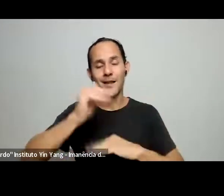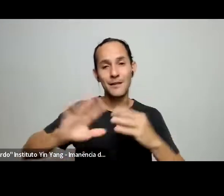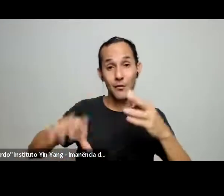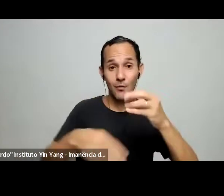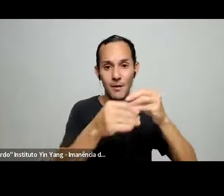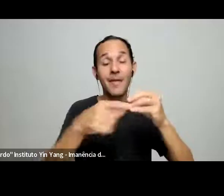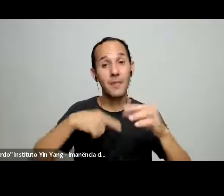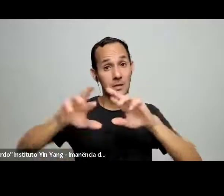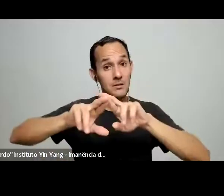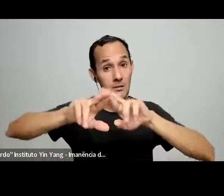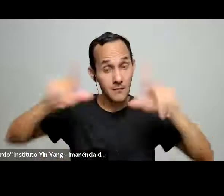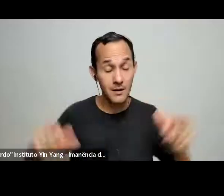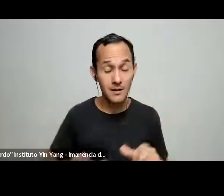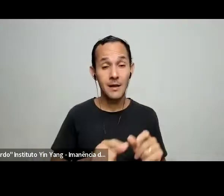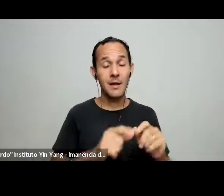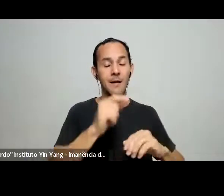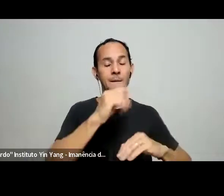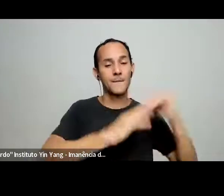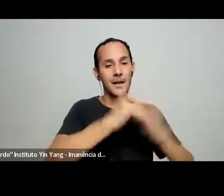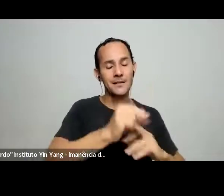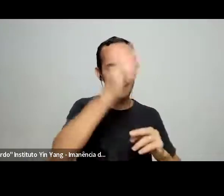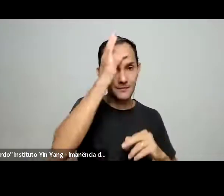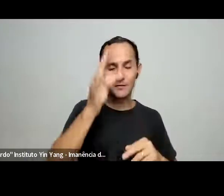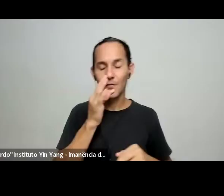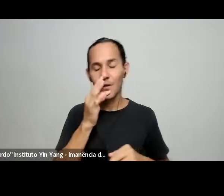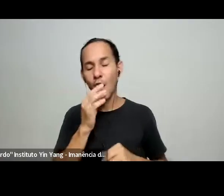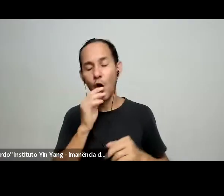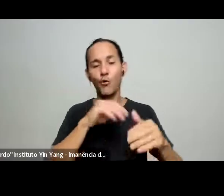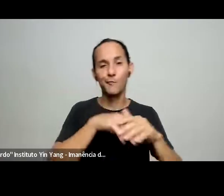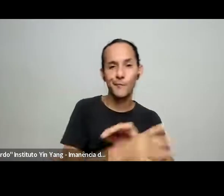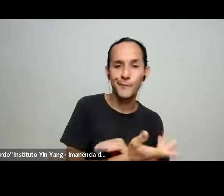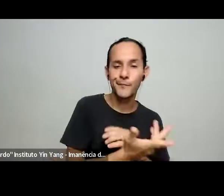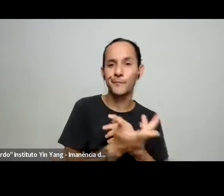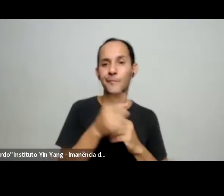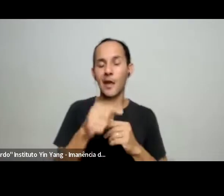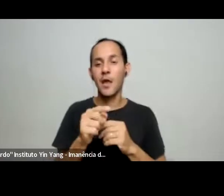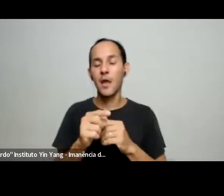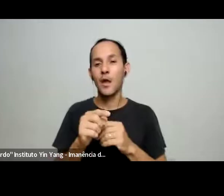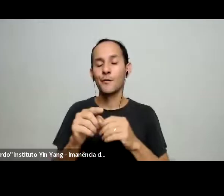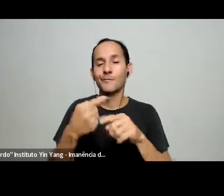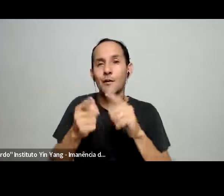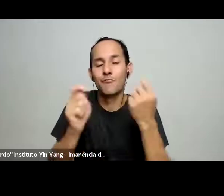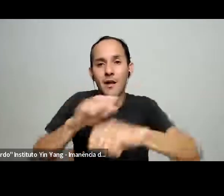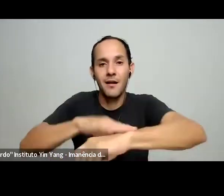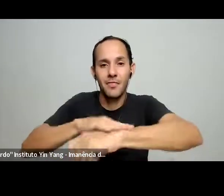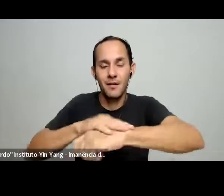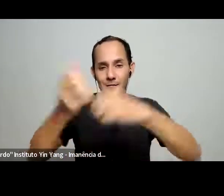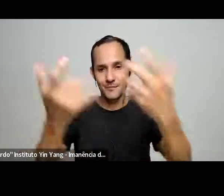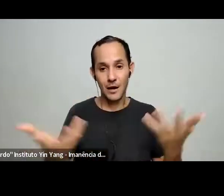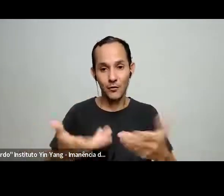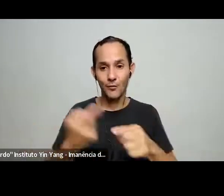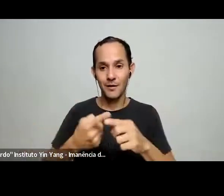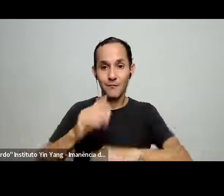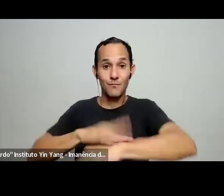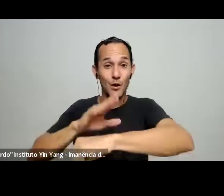uma diferenciação entre prática tradicional, prática convencional, prática complementar, mas nós não temos tempo para fazer isso agora, porque o meu